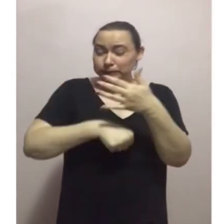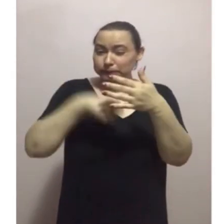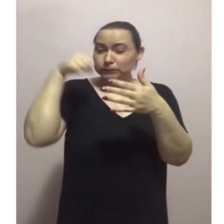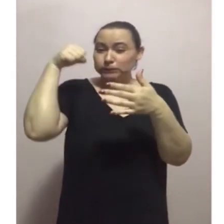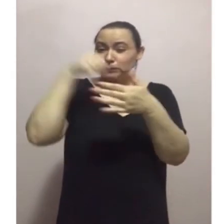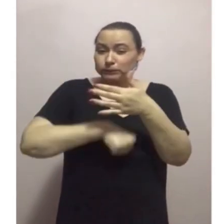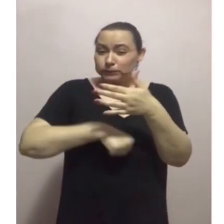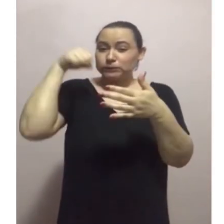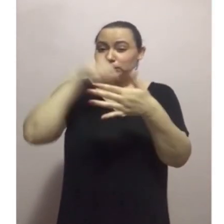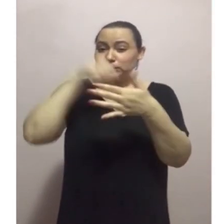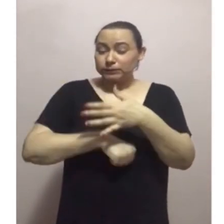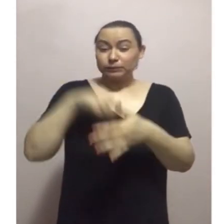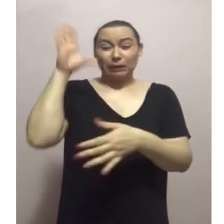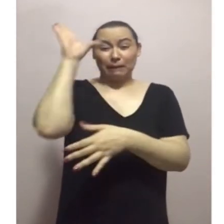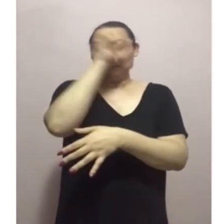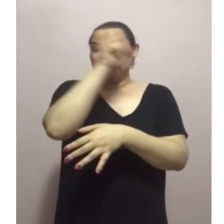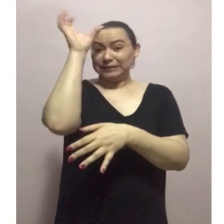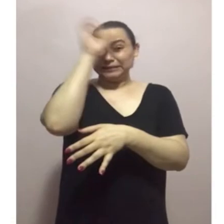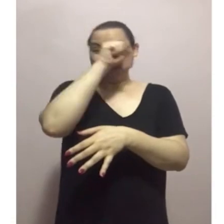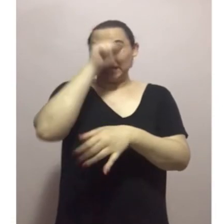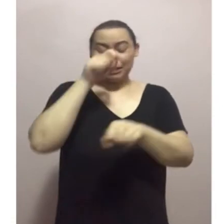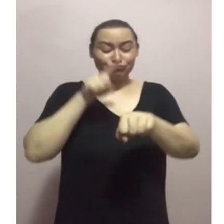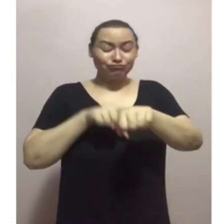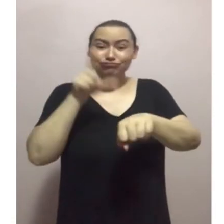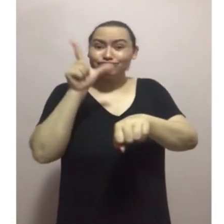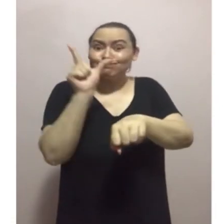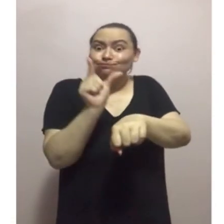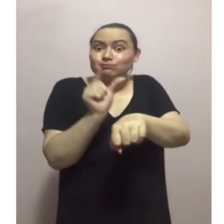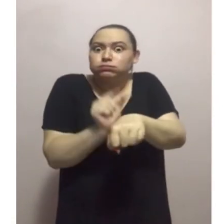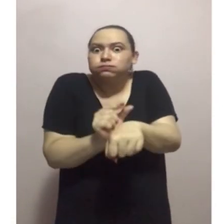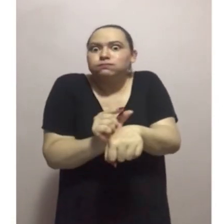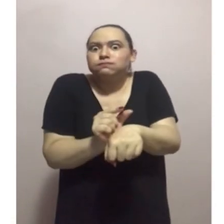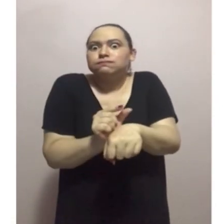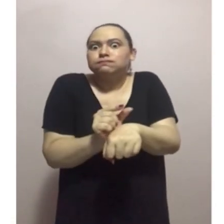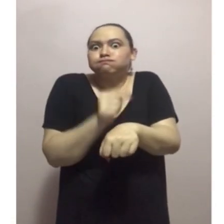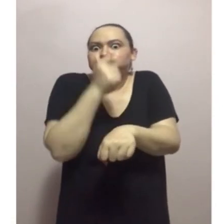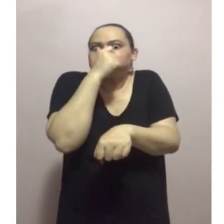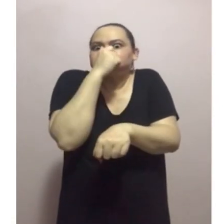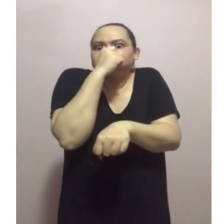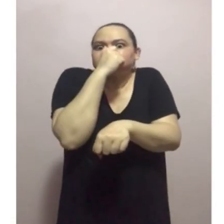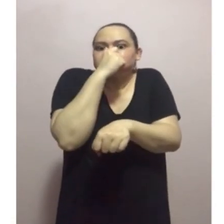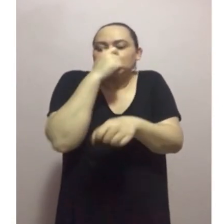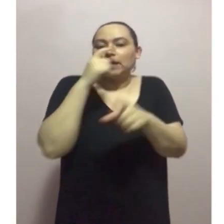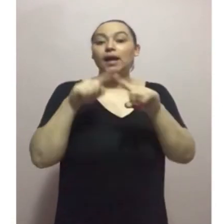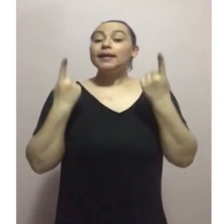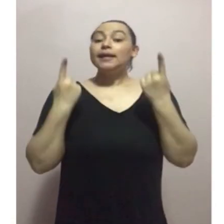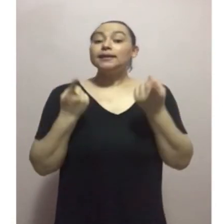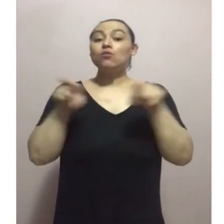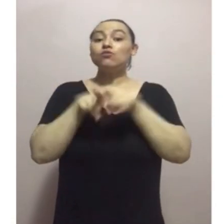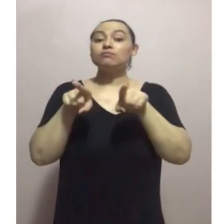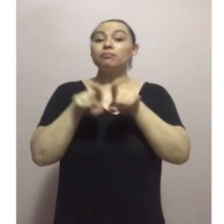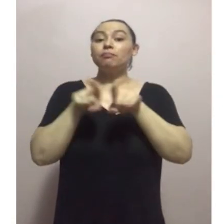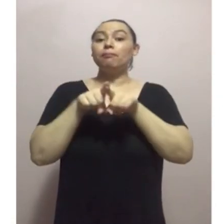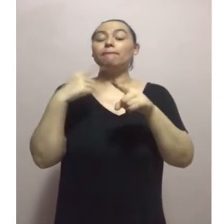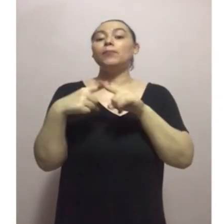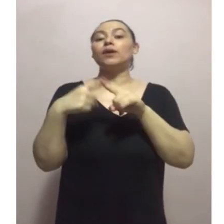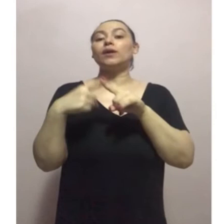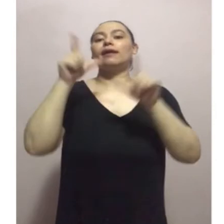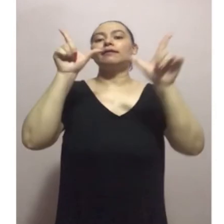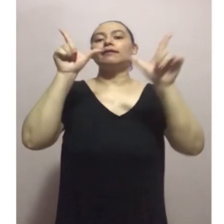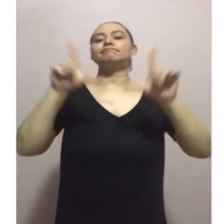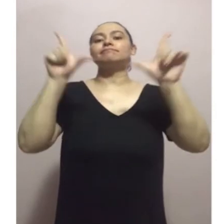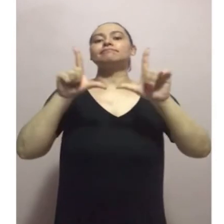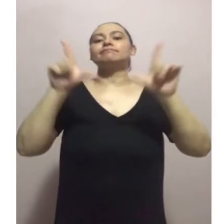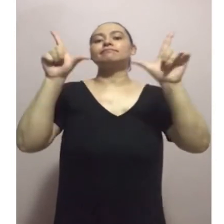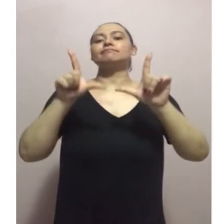processo, para a gente aprender num tempo muito curto, porque quem faz